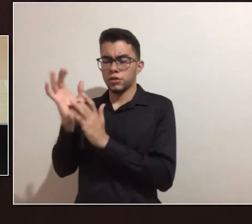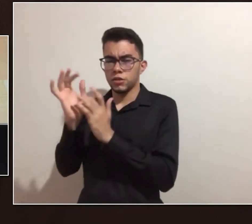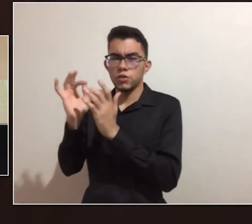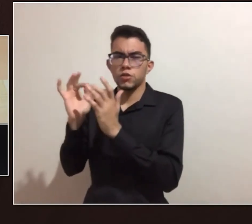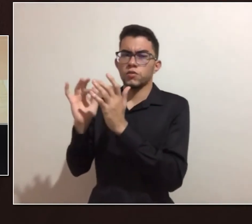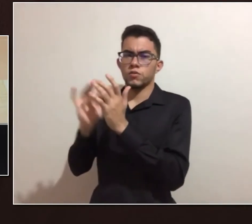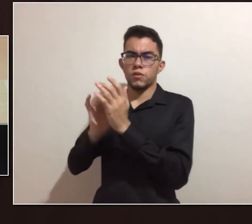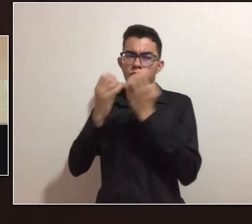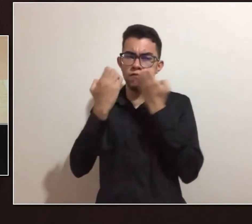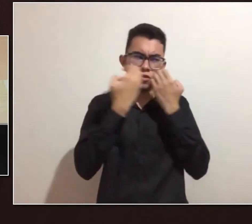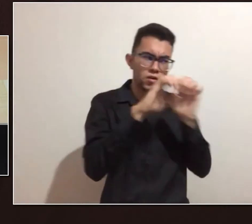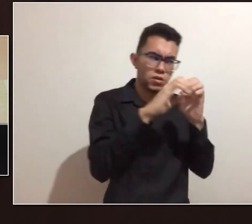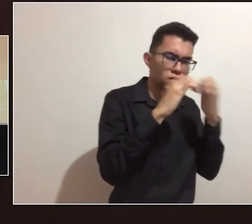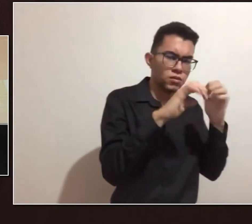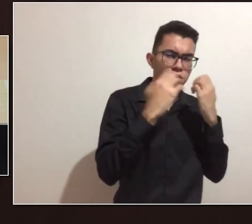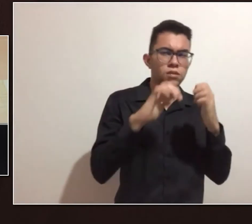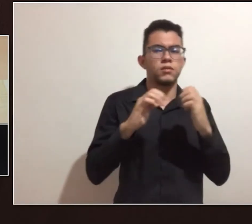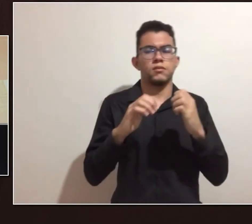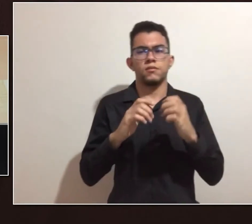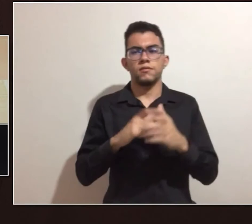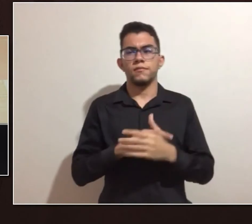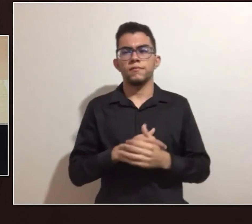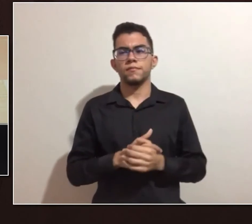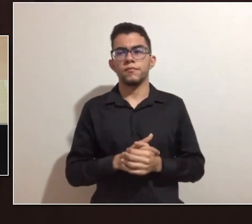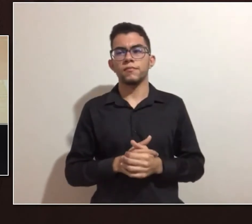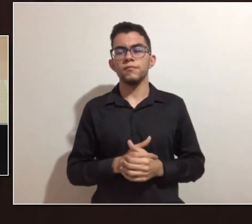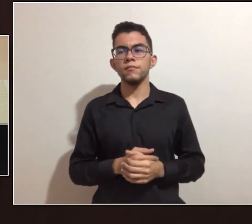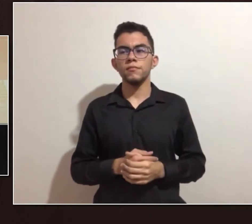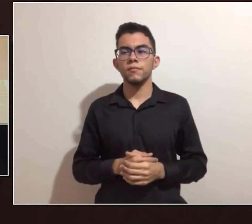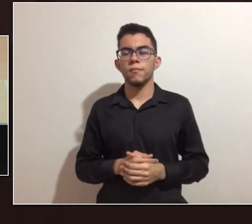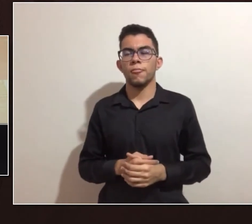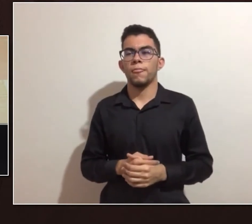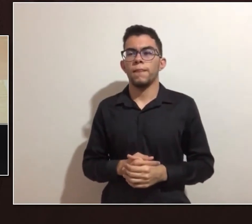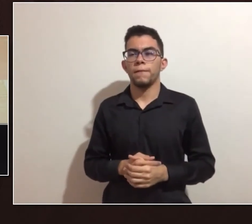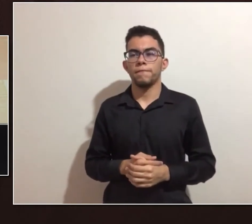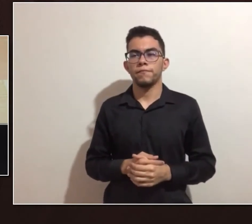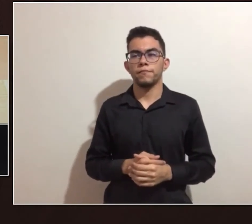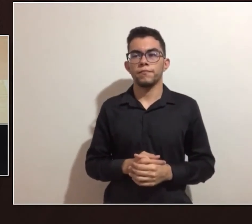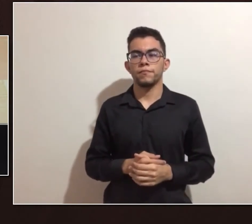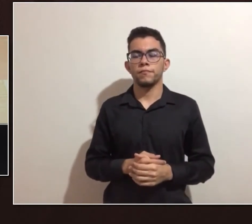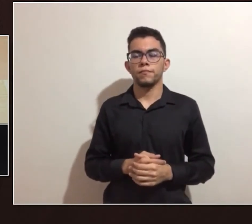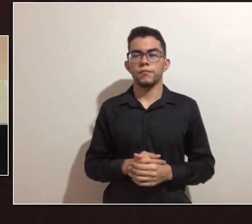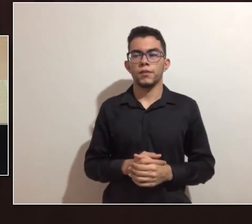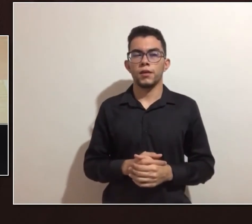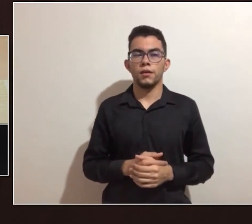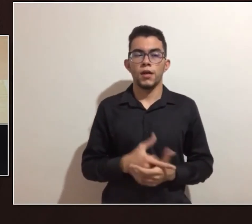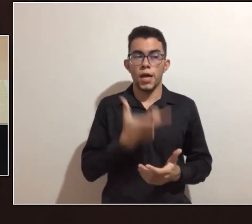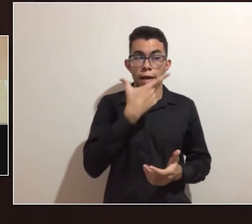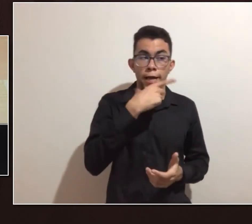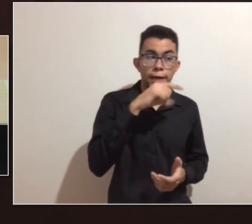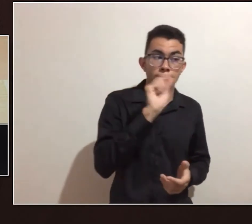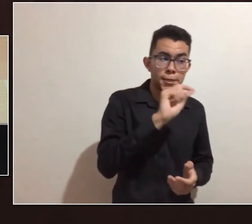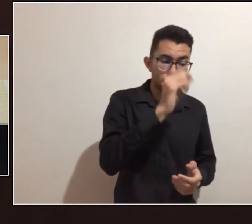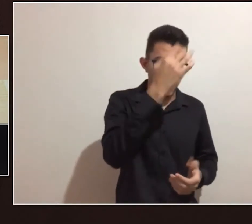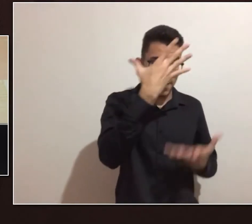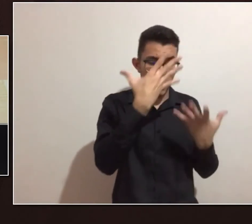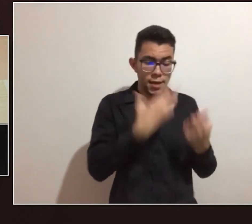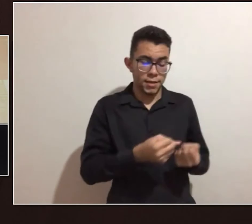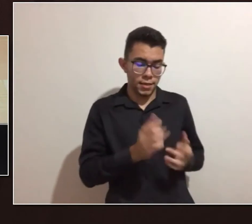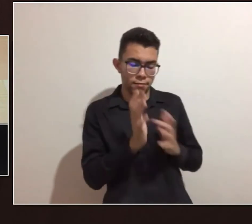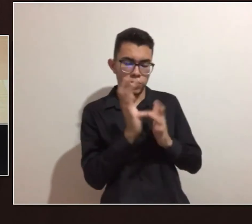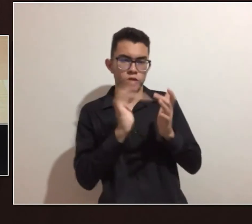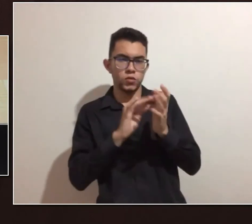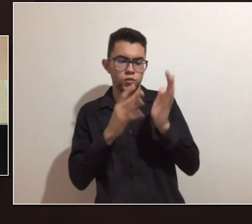Evangelho, pois faz parte do caráter dos que receberam a vida de Deus. 1